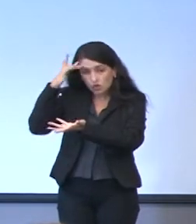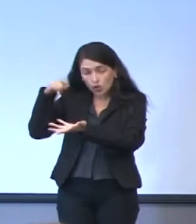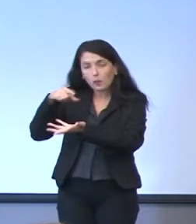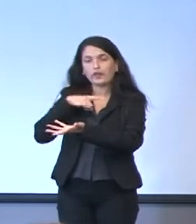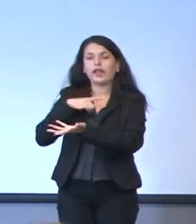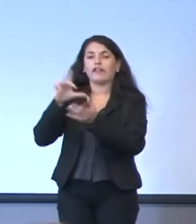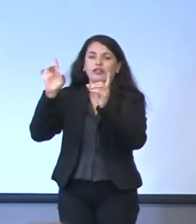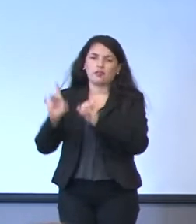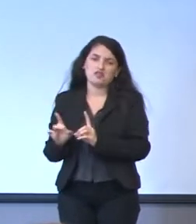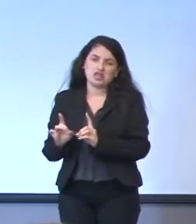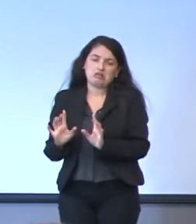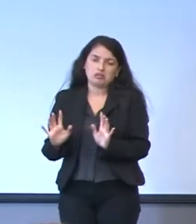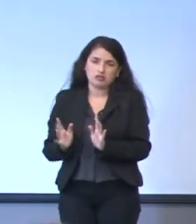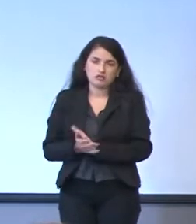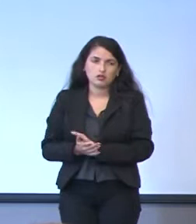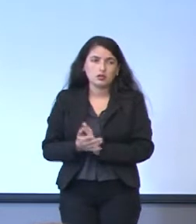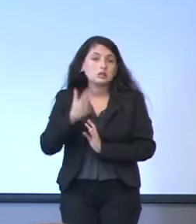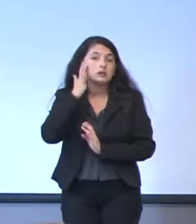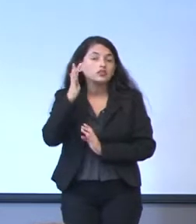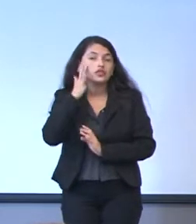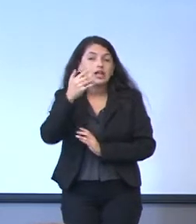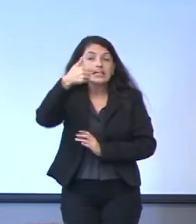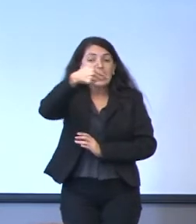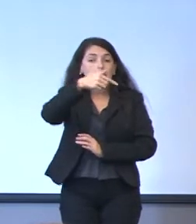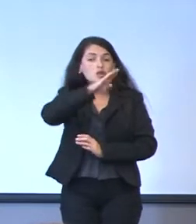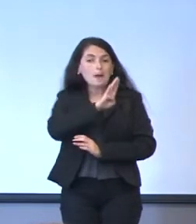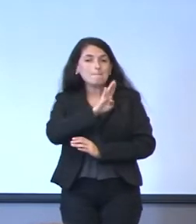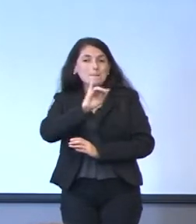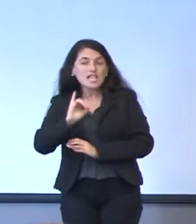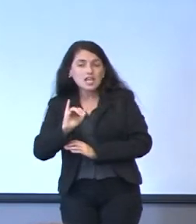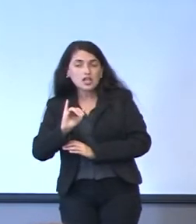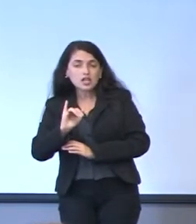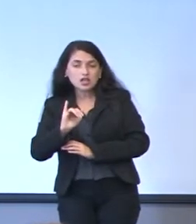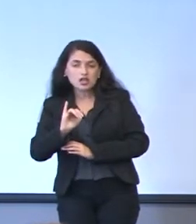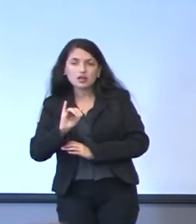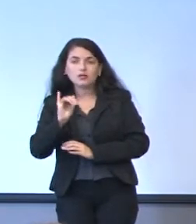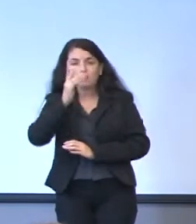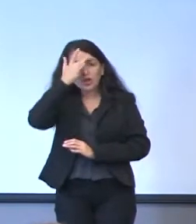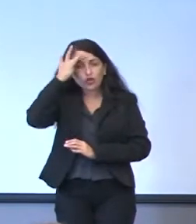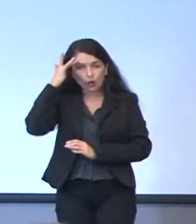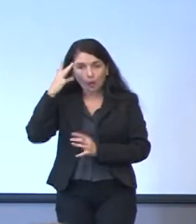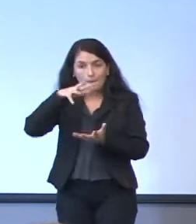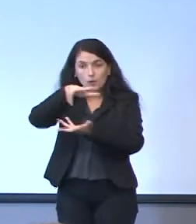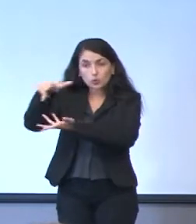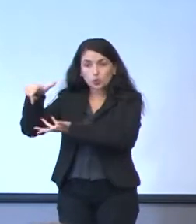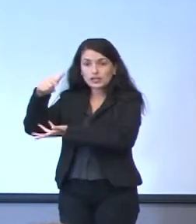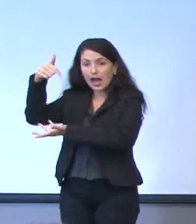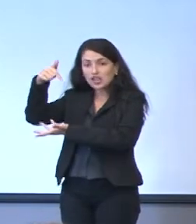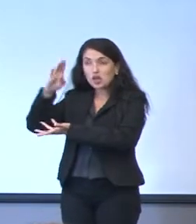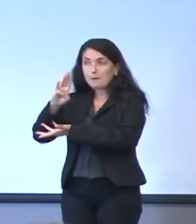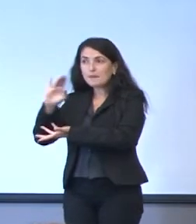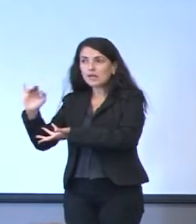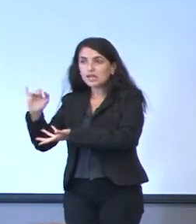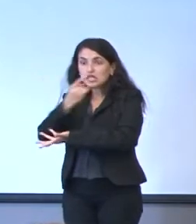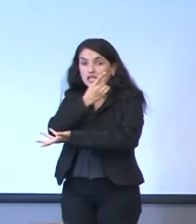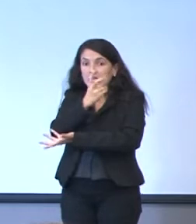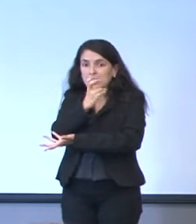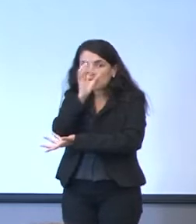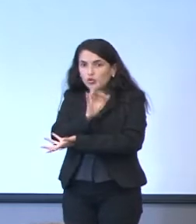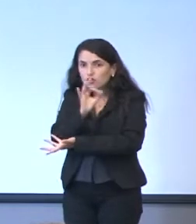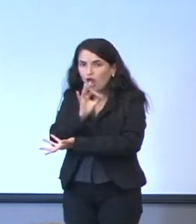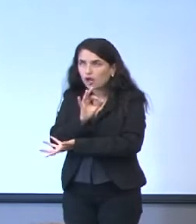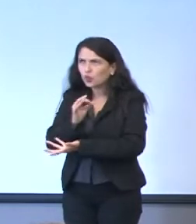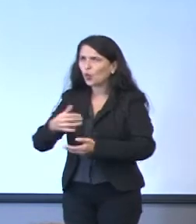deficiência. Se a gente pensar em 7 bilhões e 700 mil pessoas, uou, que conta é essa, hein? É engraçado